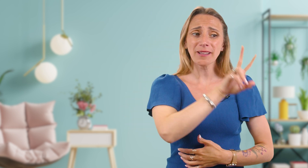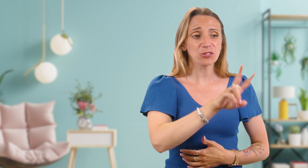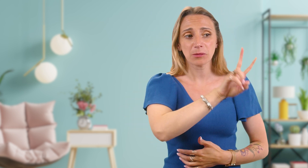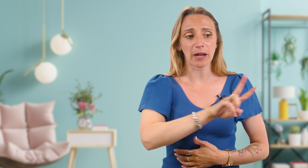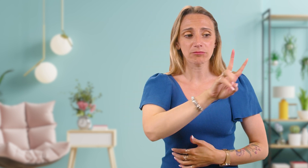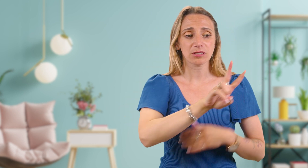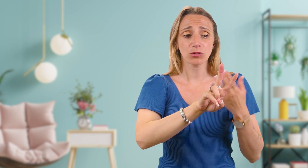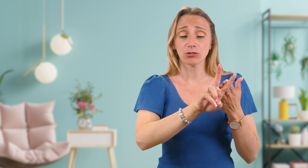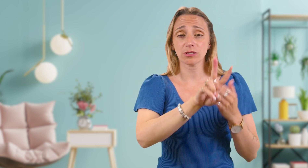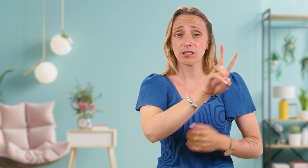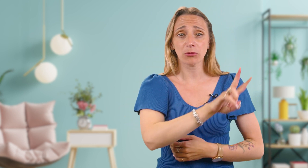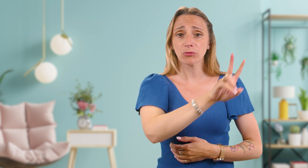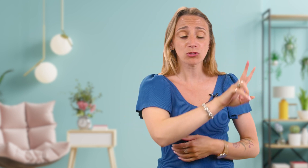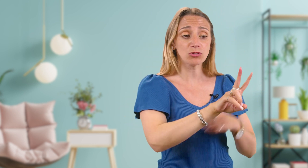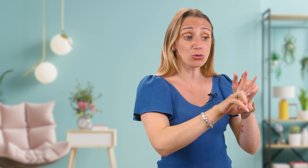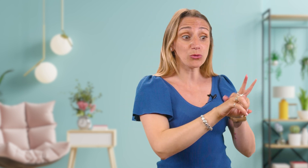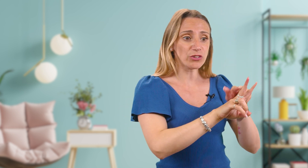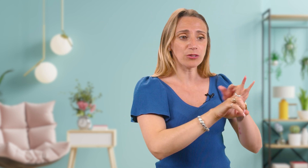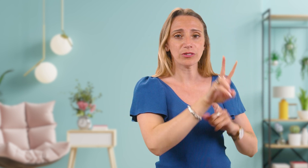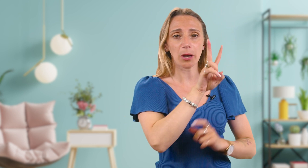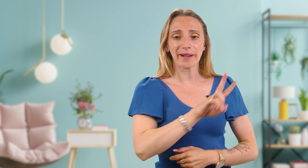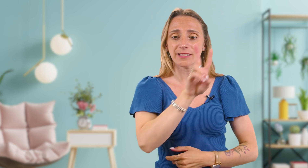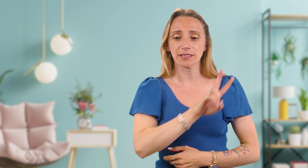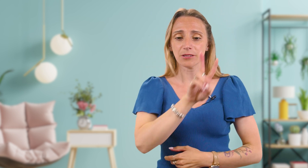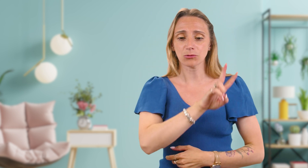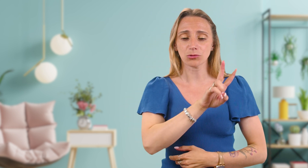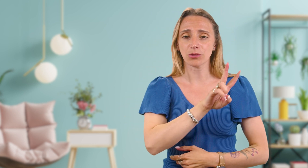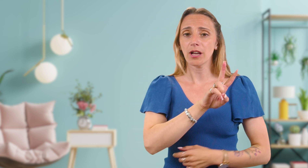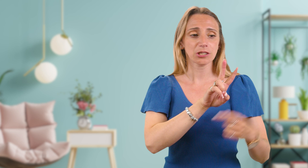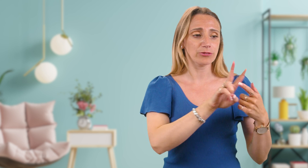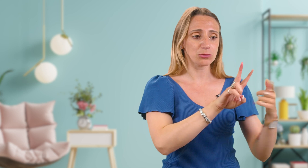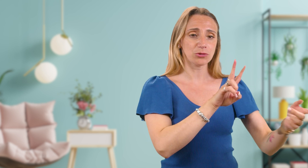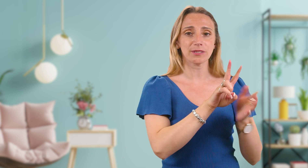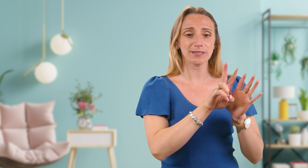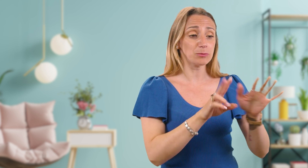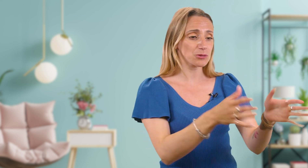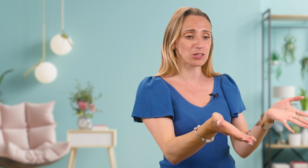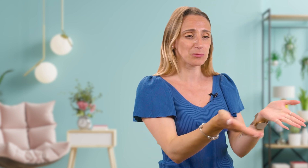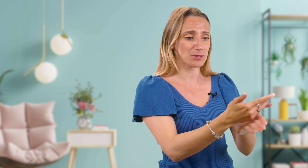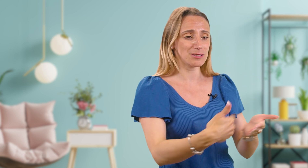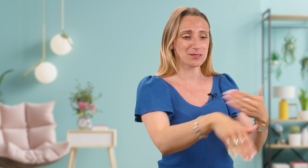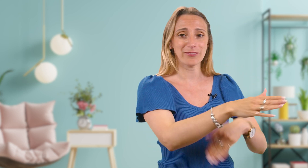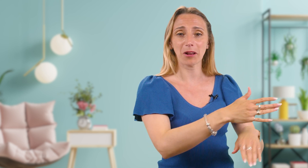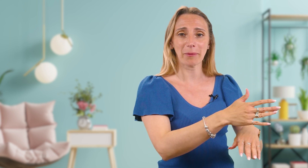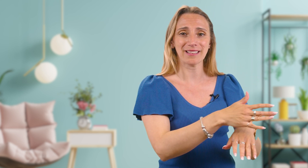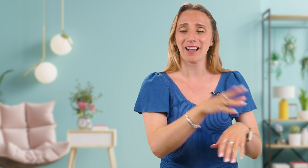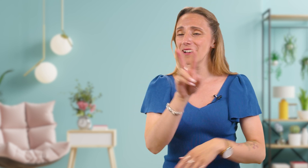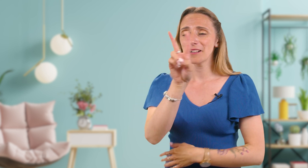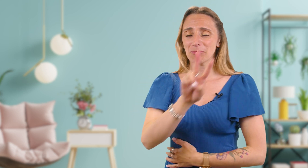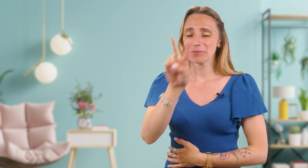je sais pas. C'est simplement juste le V de Villeurbanne et on tourne. Chaque fois, je vous le fais ici parce que j'ai positionné Villeurbanne là.